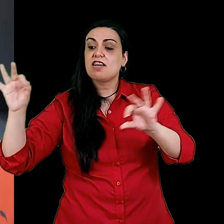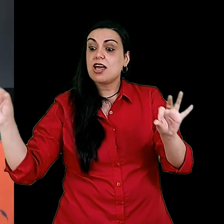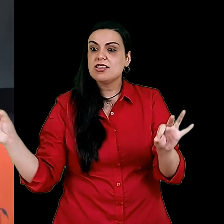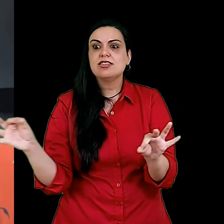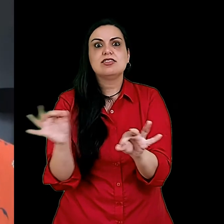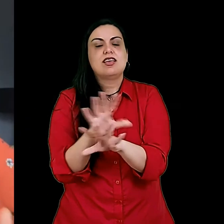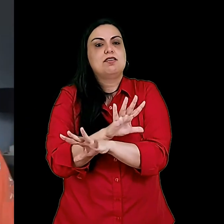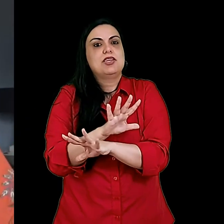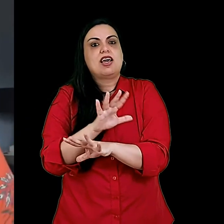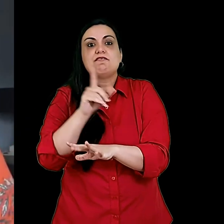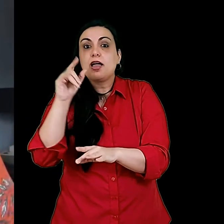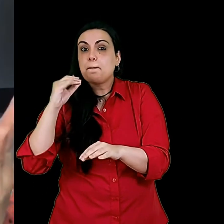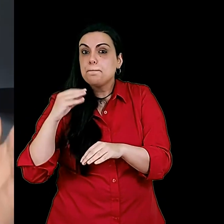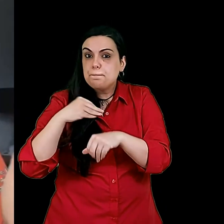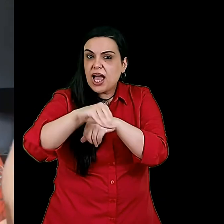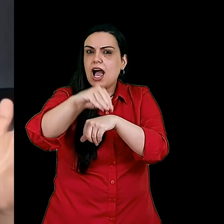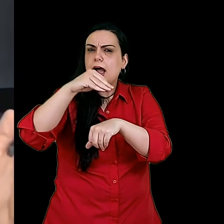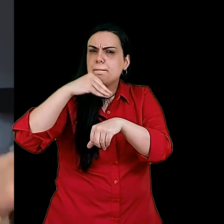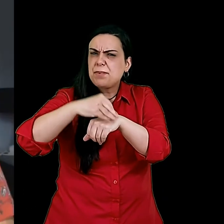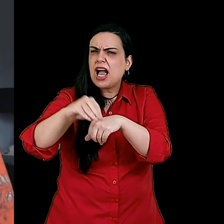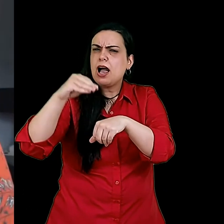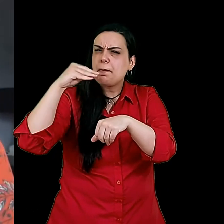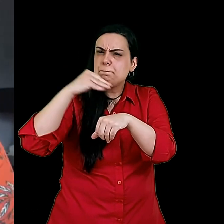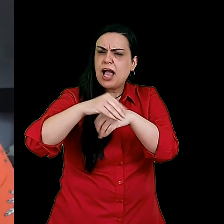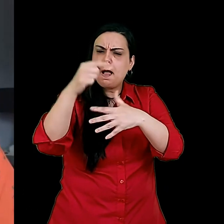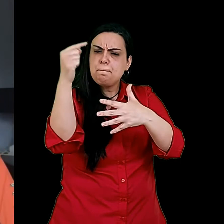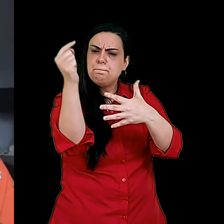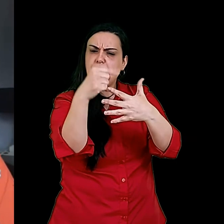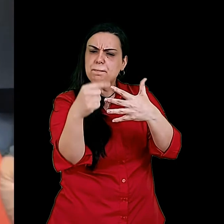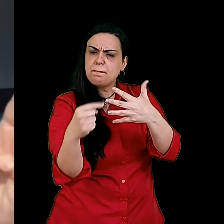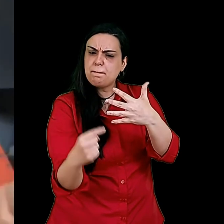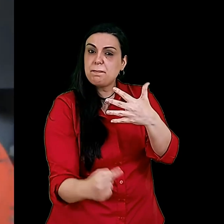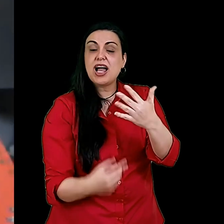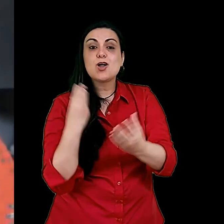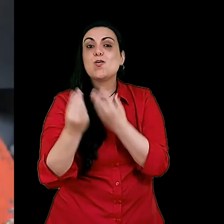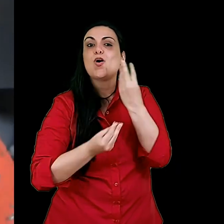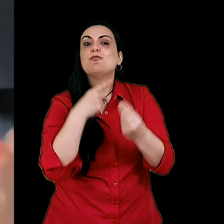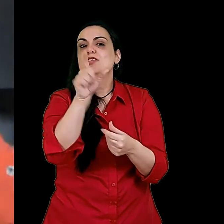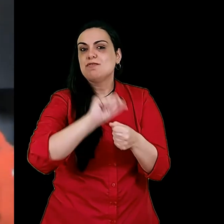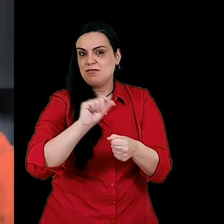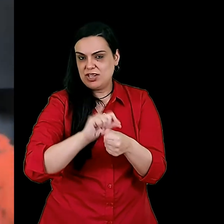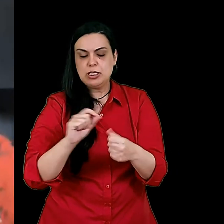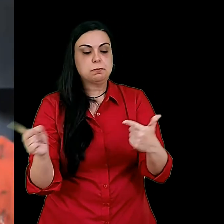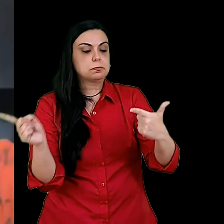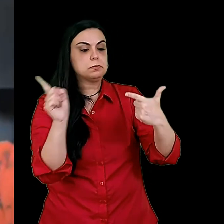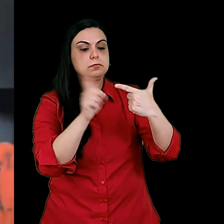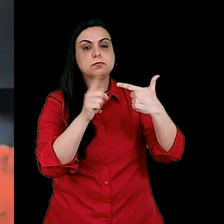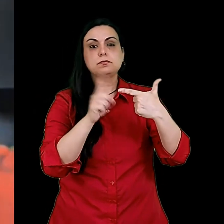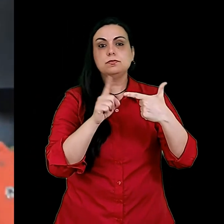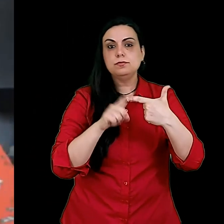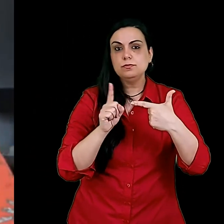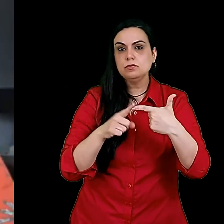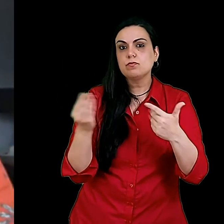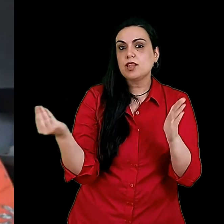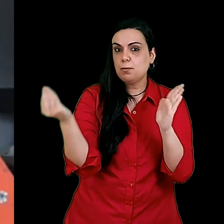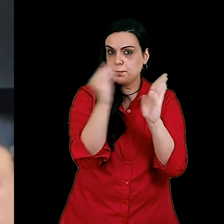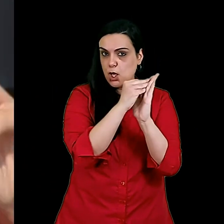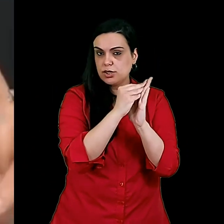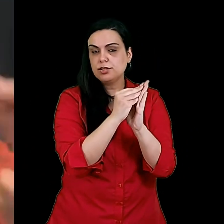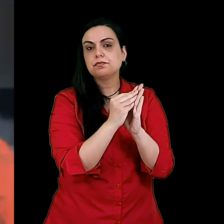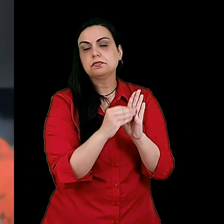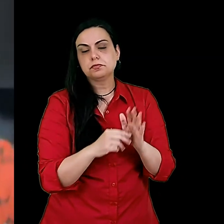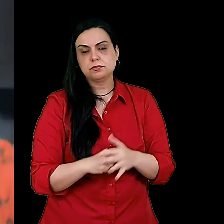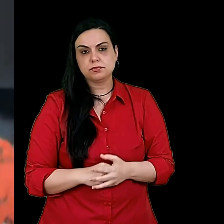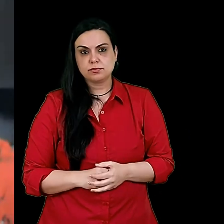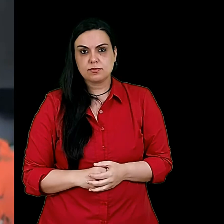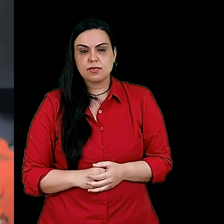terminar de, pontuar, lado a lado, ponto a ponto e direção a direção aonde você vai.